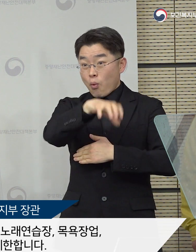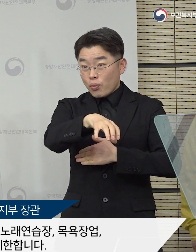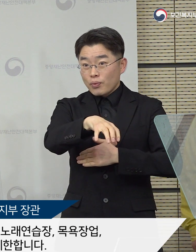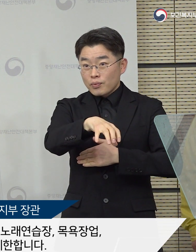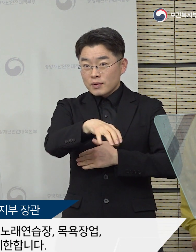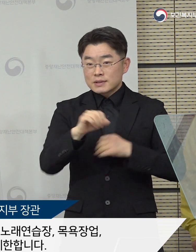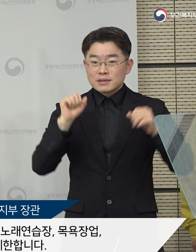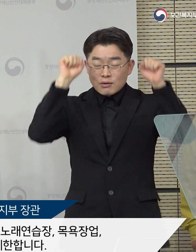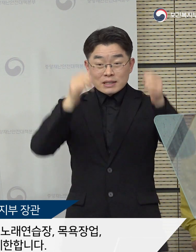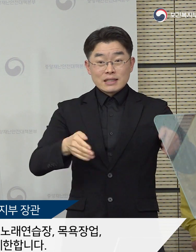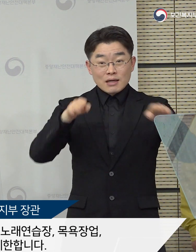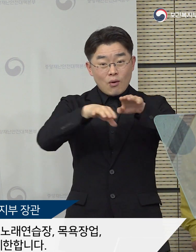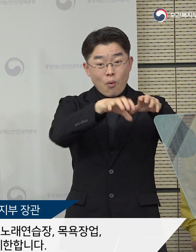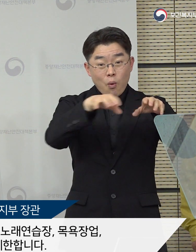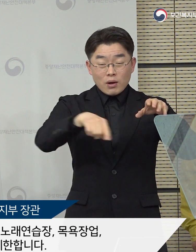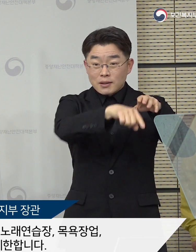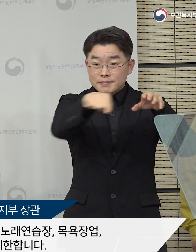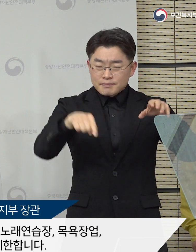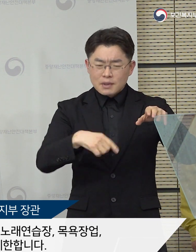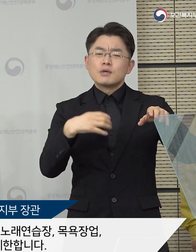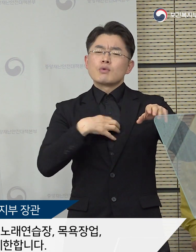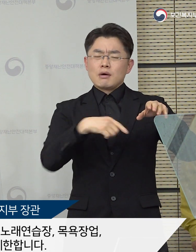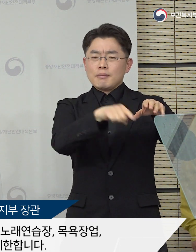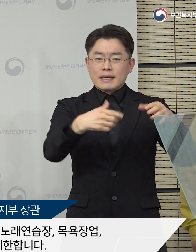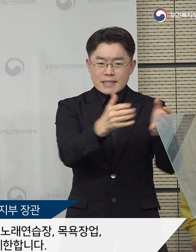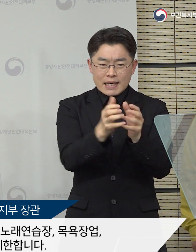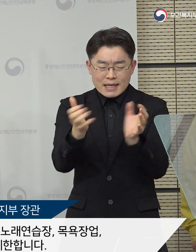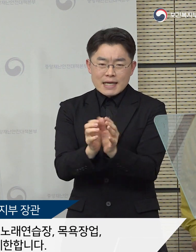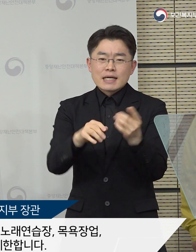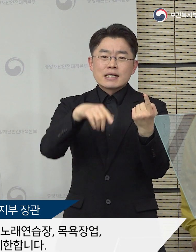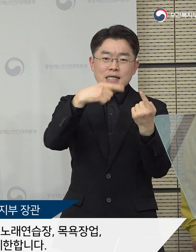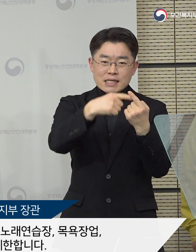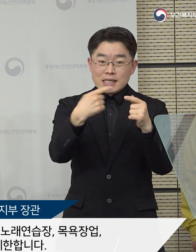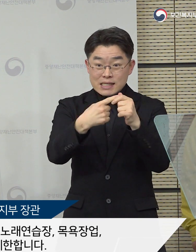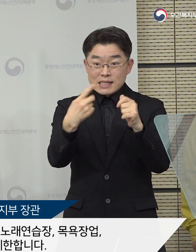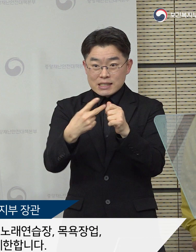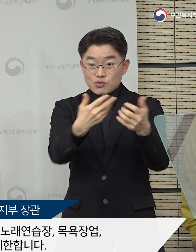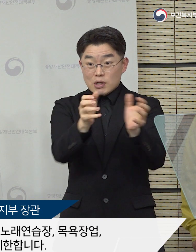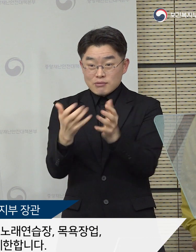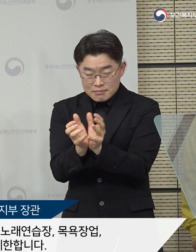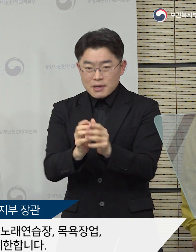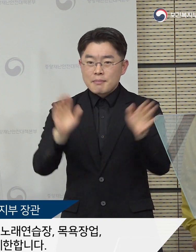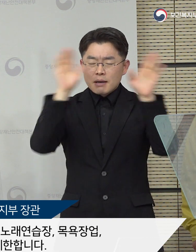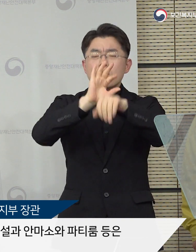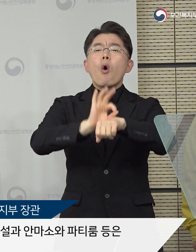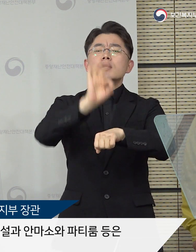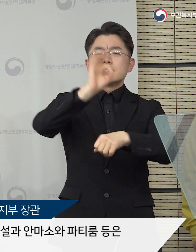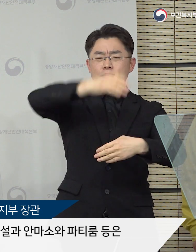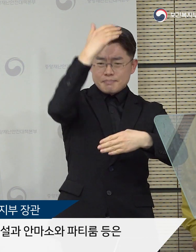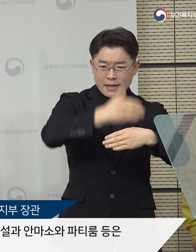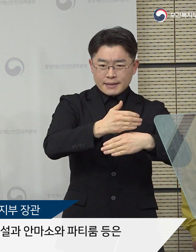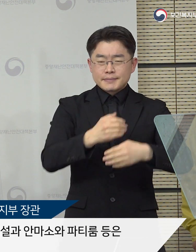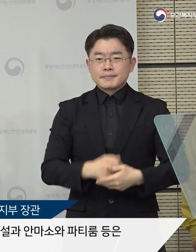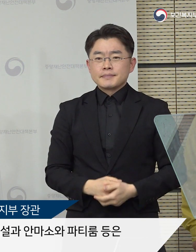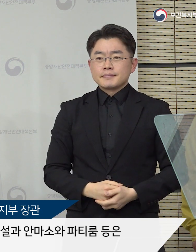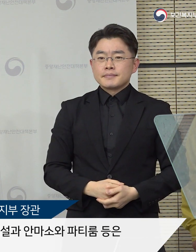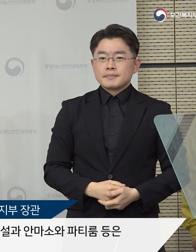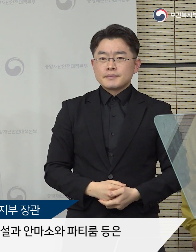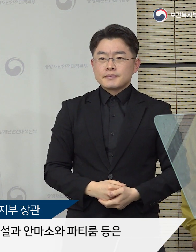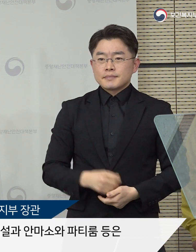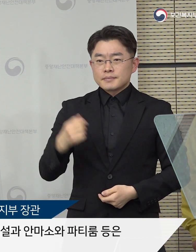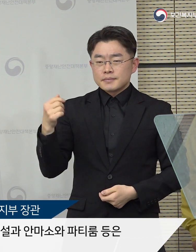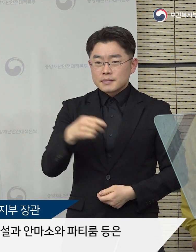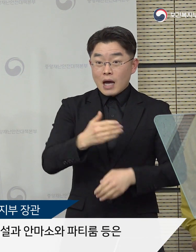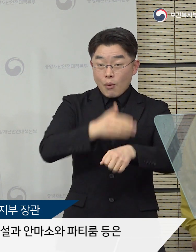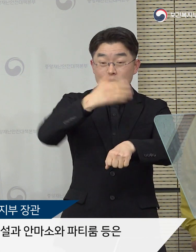실내 체육시설 등 1, 2그룹 시설은 21시까지 제한합니다. 위험도가 다소 낮은